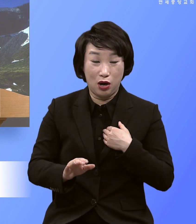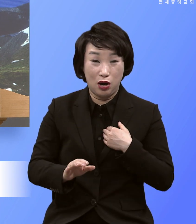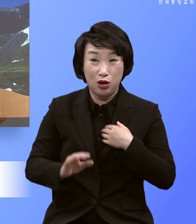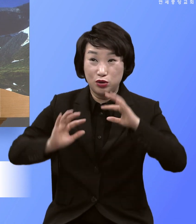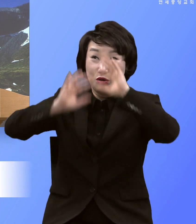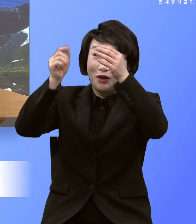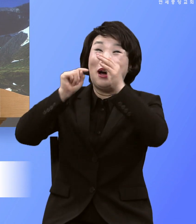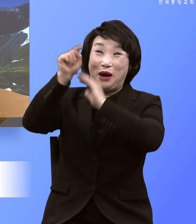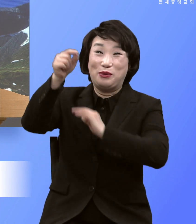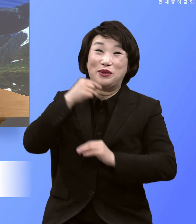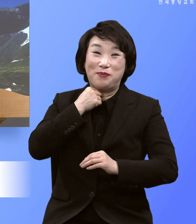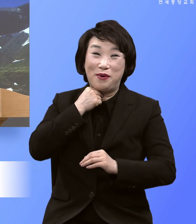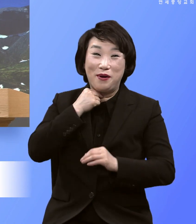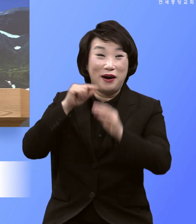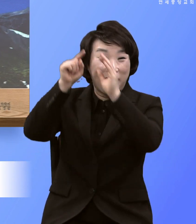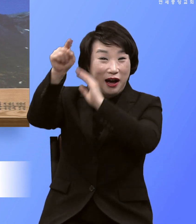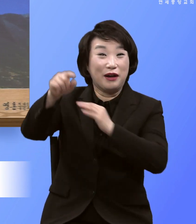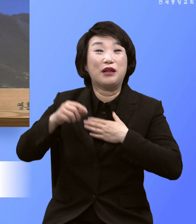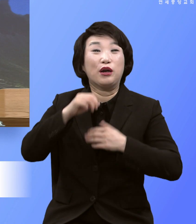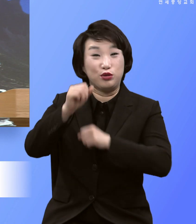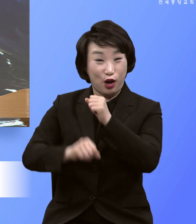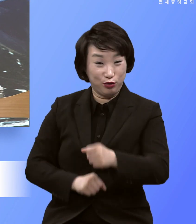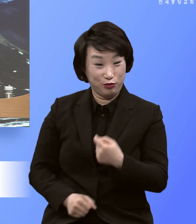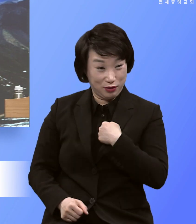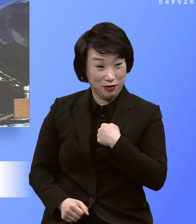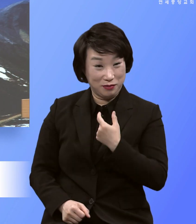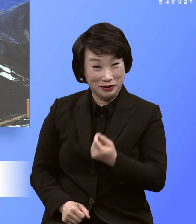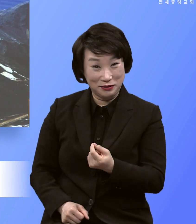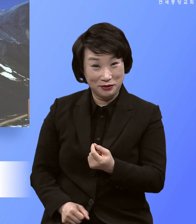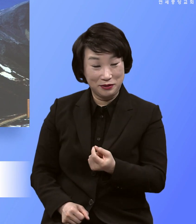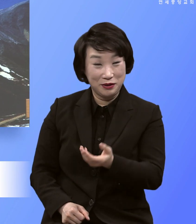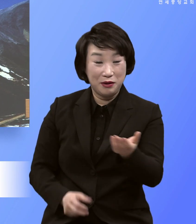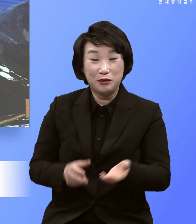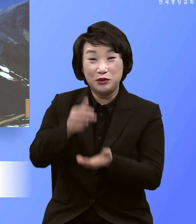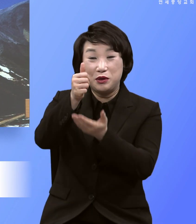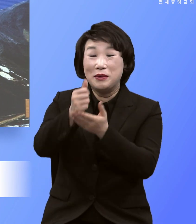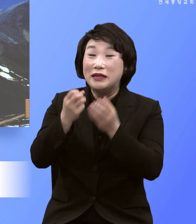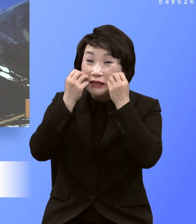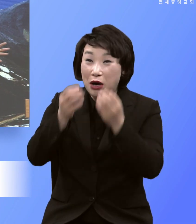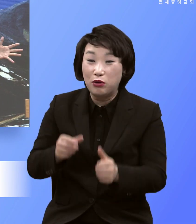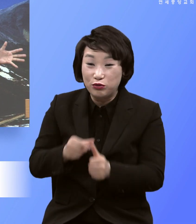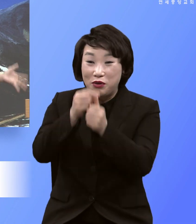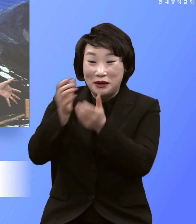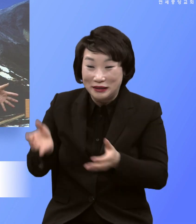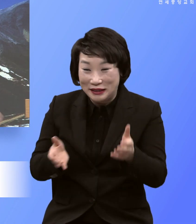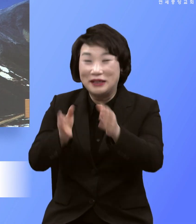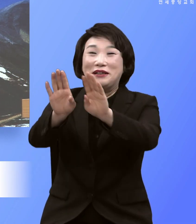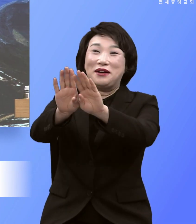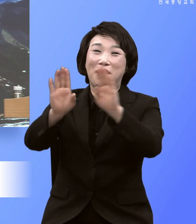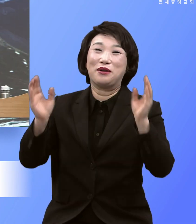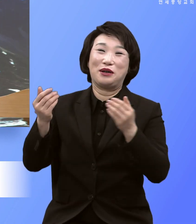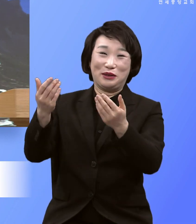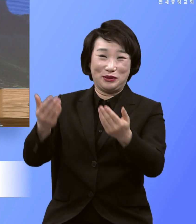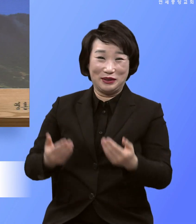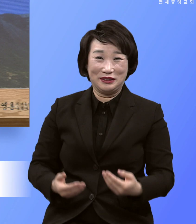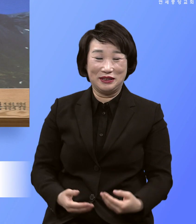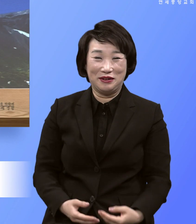가고 싶어서 가는 것은 자유라 이 말이오. 주님이 새롭고 산 길을 열었다 이